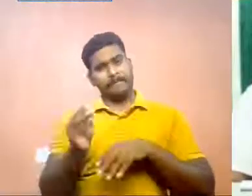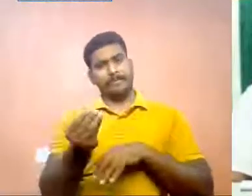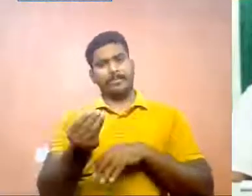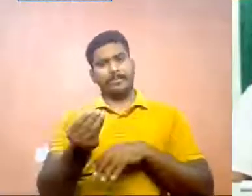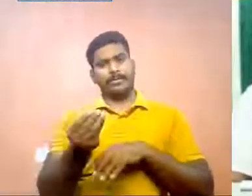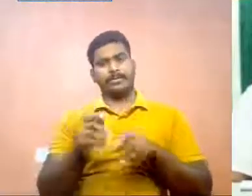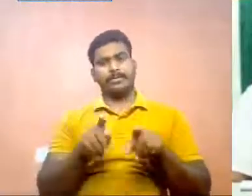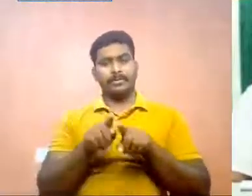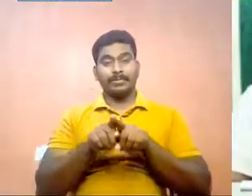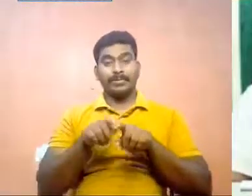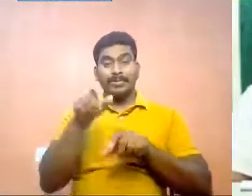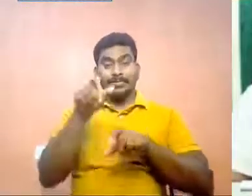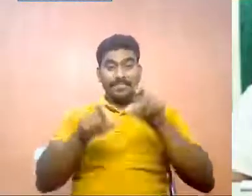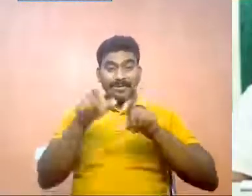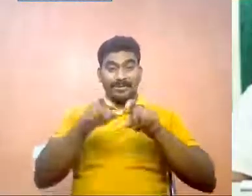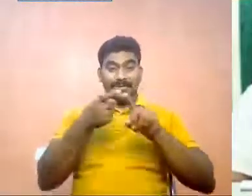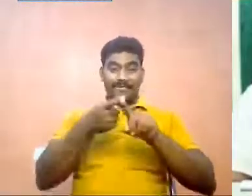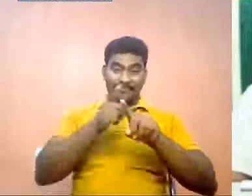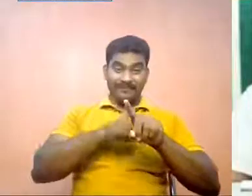സംസ്ഥാനത്താകെ